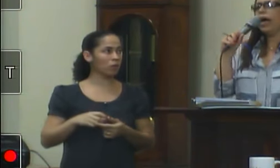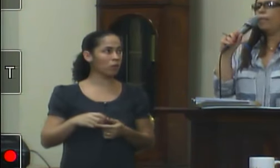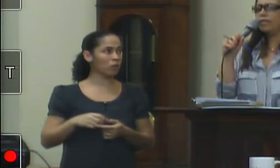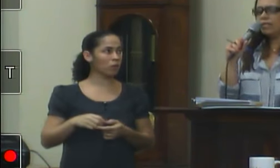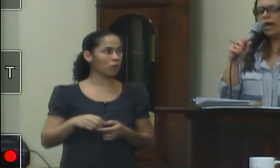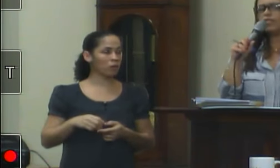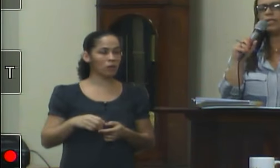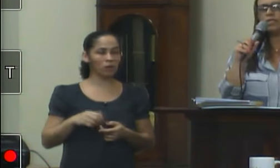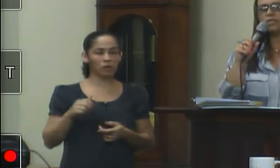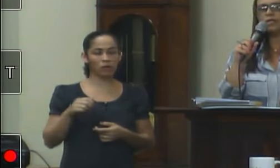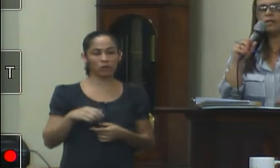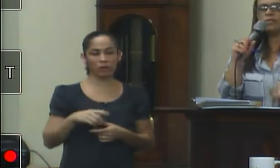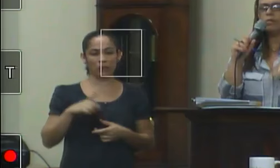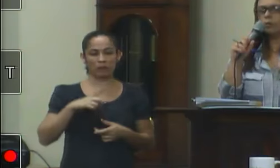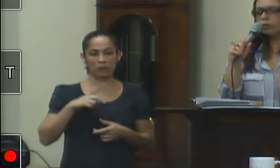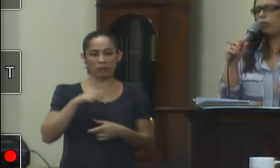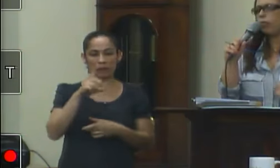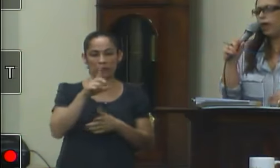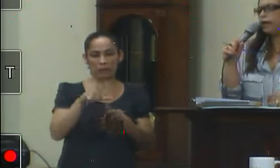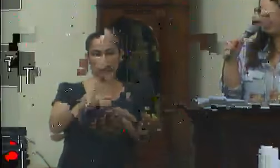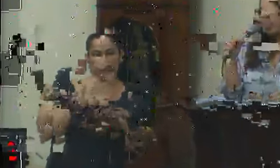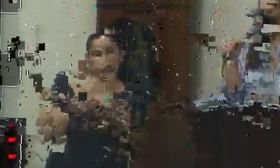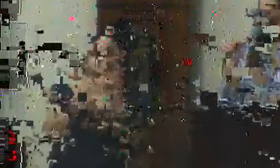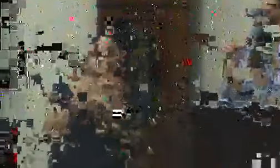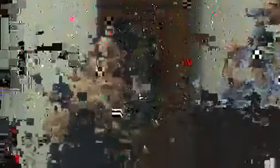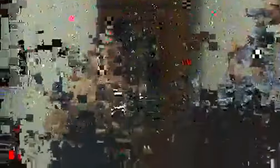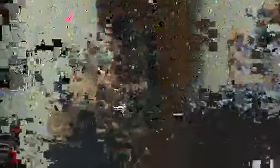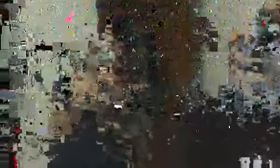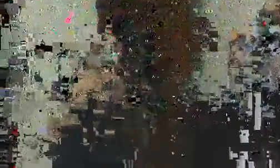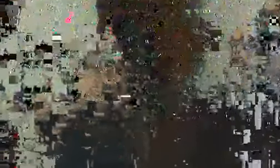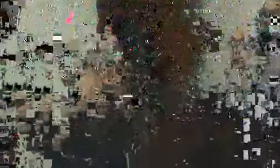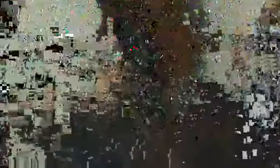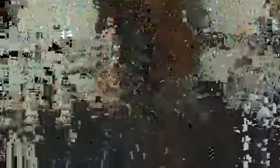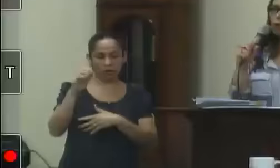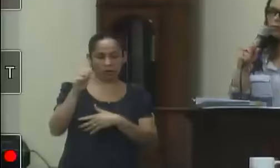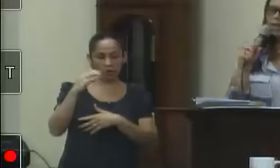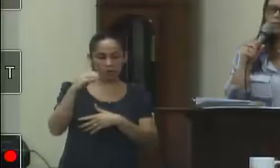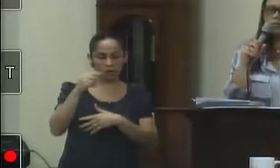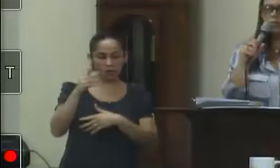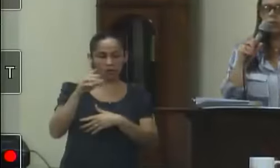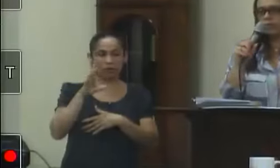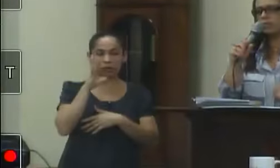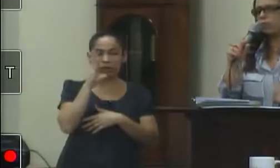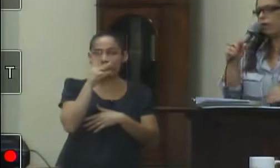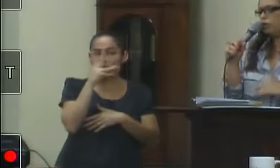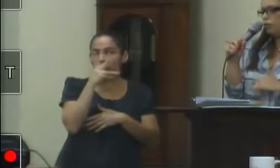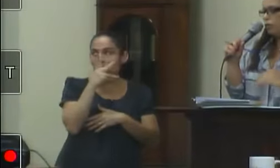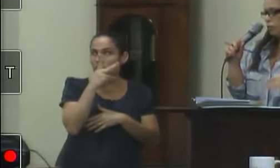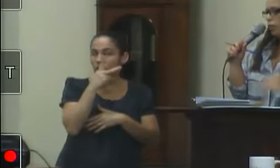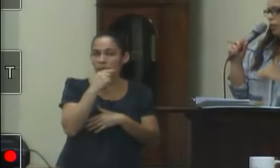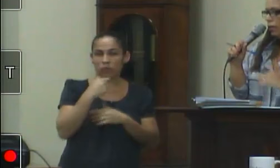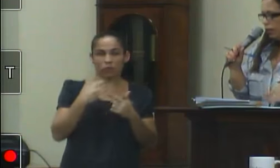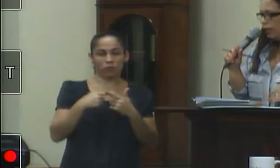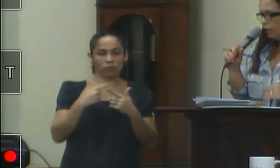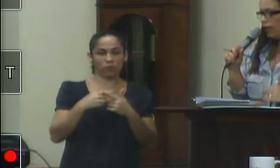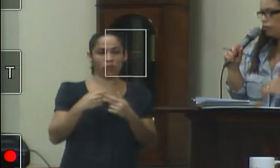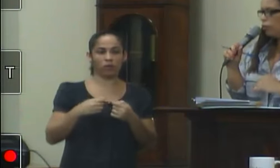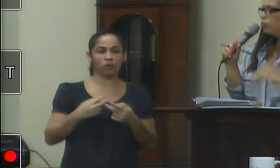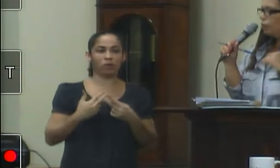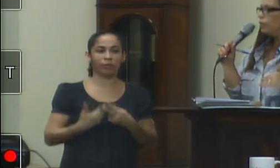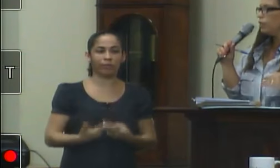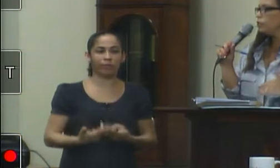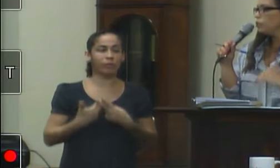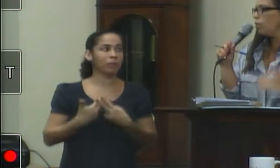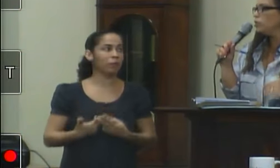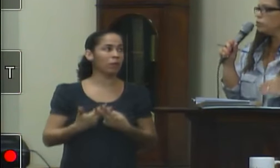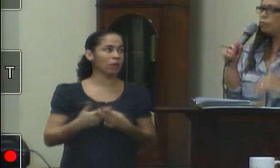dizer, apesar de uma licitação ser muito complexa de ser feita, isso tortura qualquer gestor, principalmente uma pessoa que é médica como